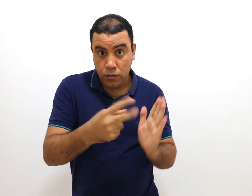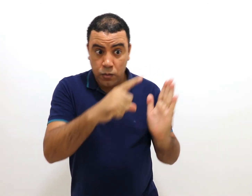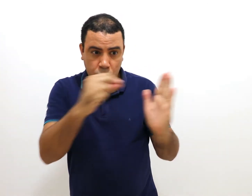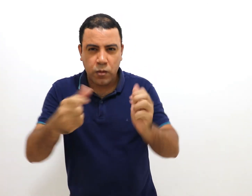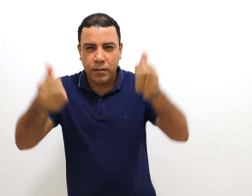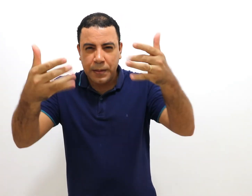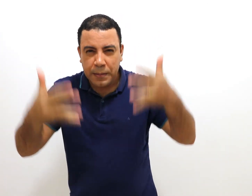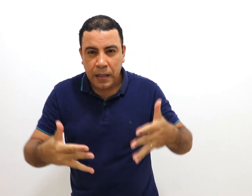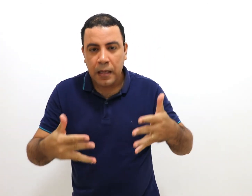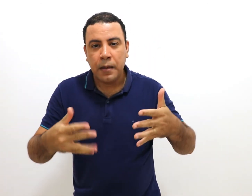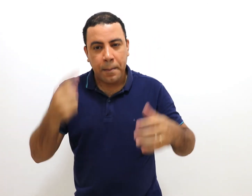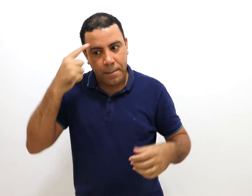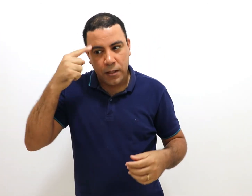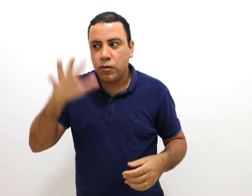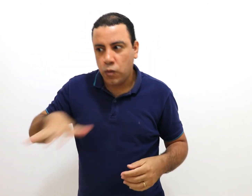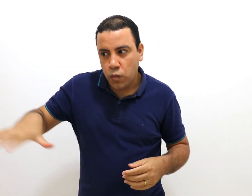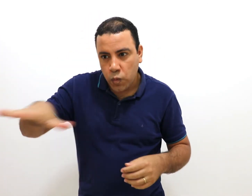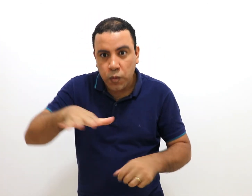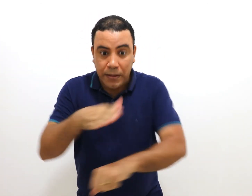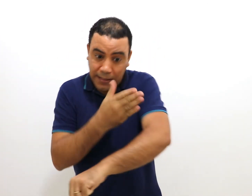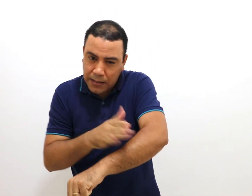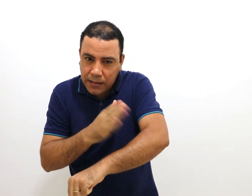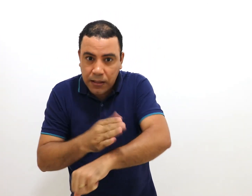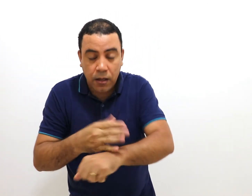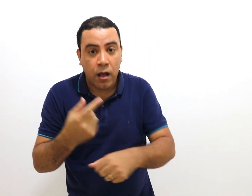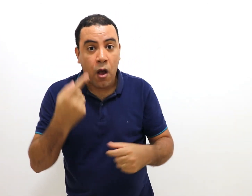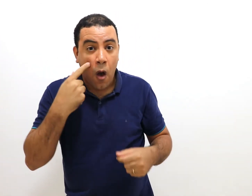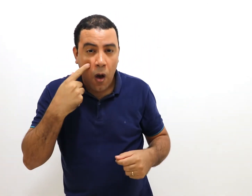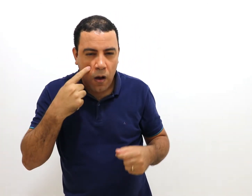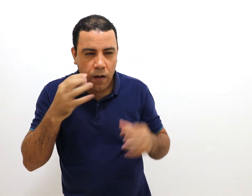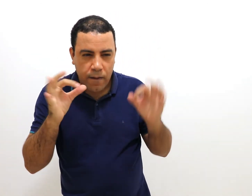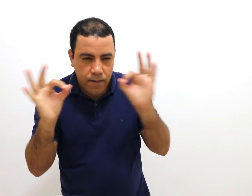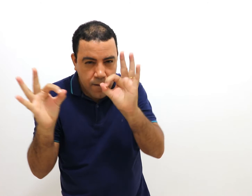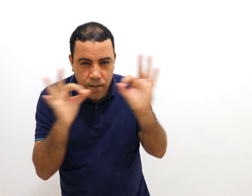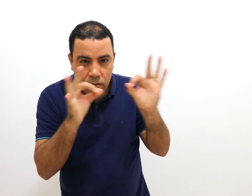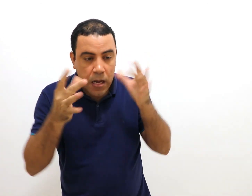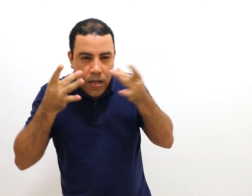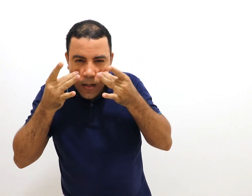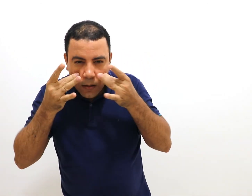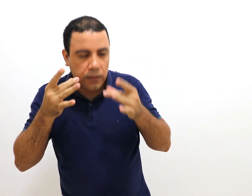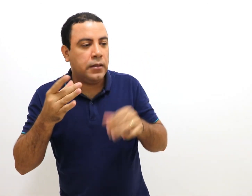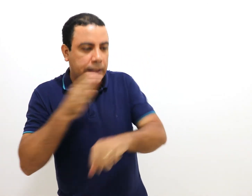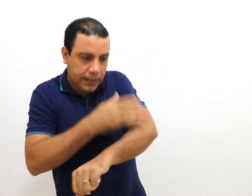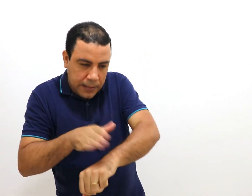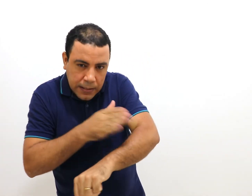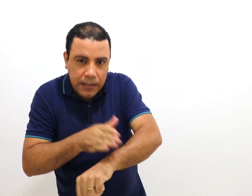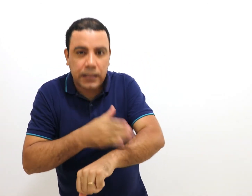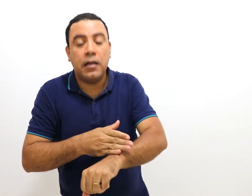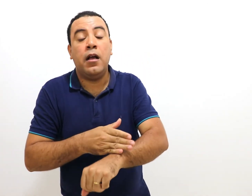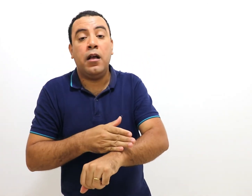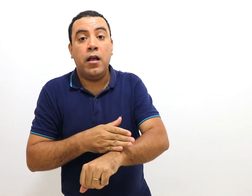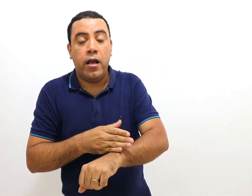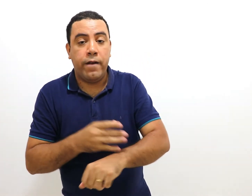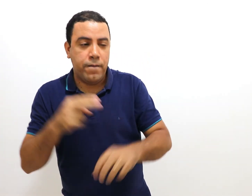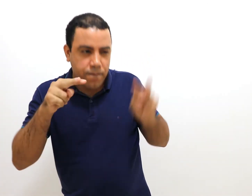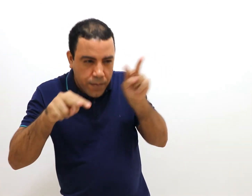A segunda atividade foi pensada para explorar mais a acuidade visual e o pensamento